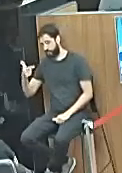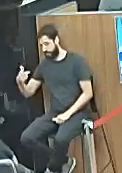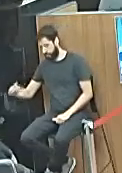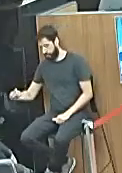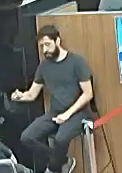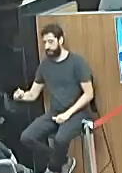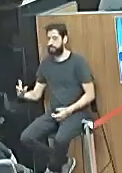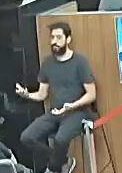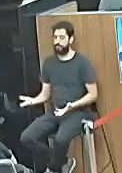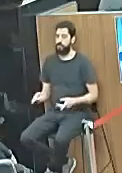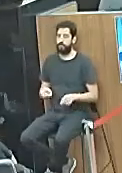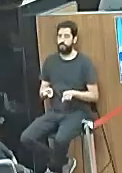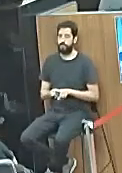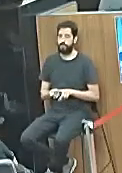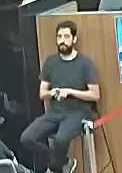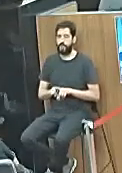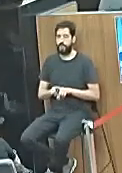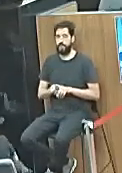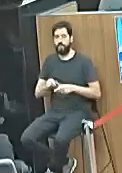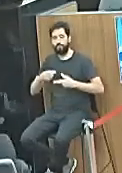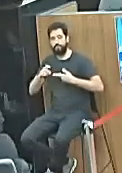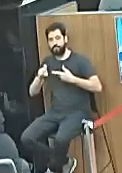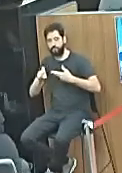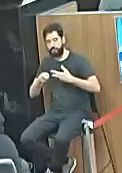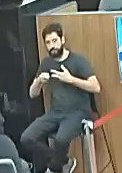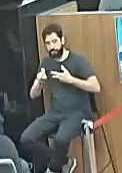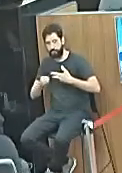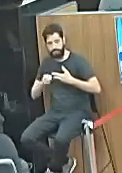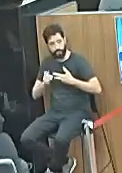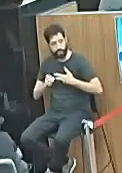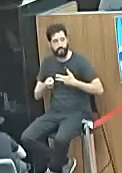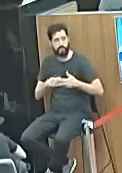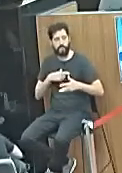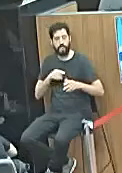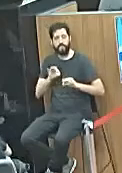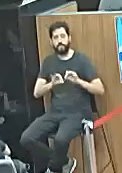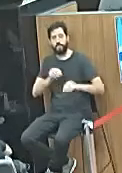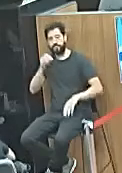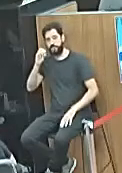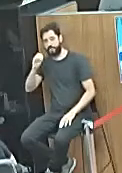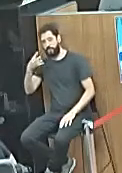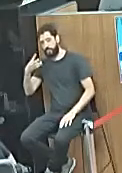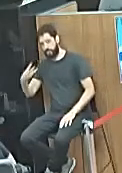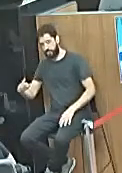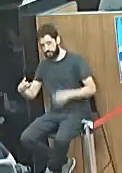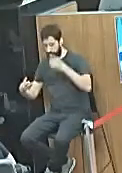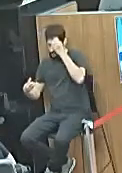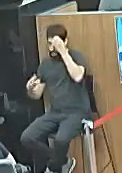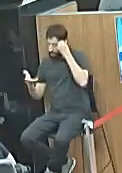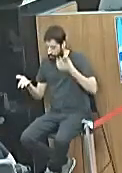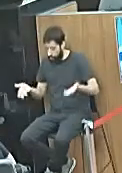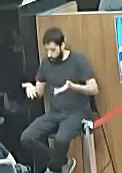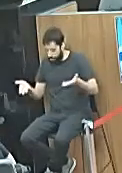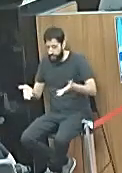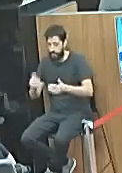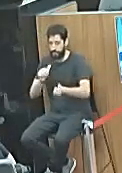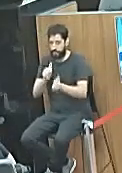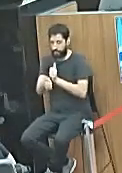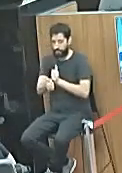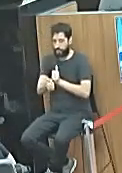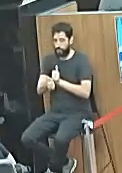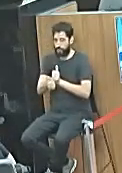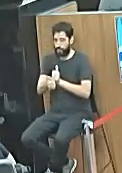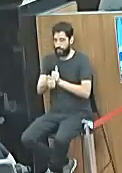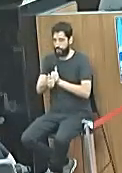ao poder executivo no âmbito dos programas 0 43 fomento ao esporte a